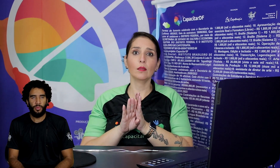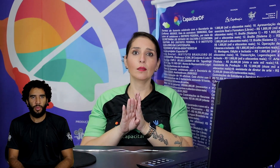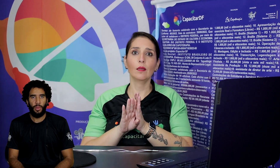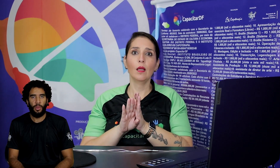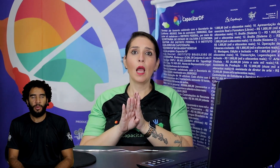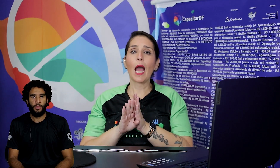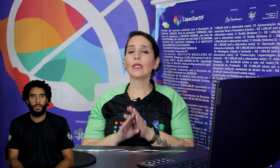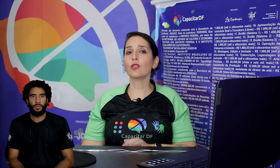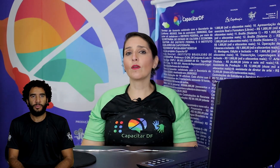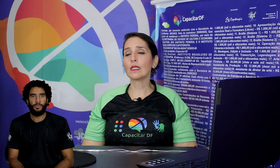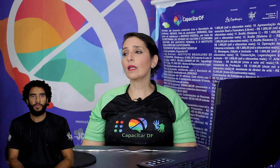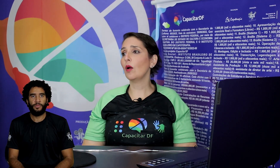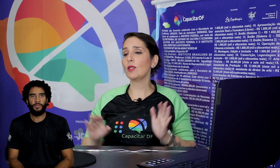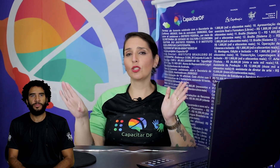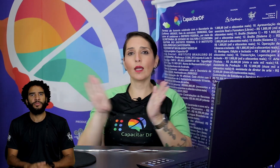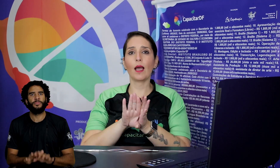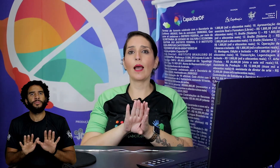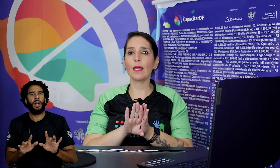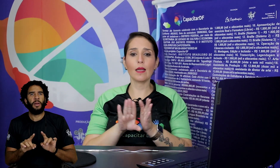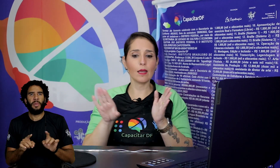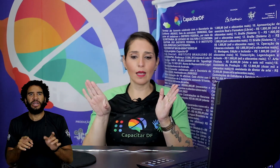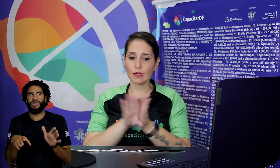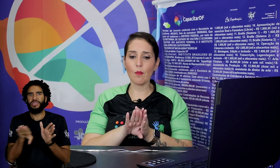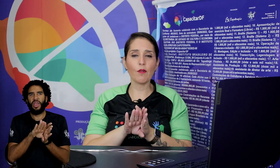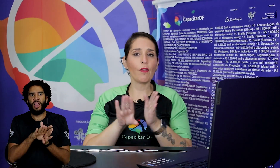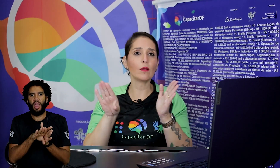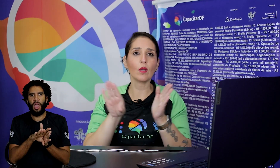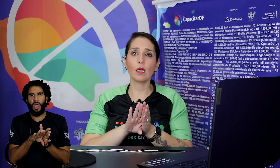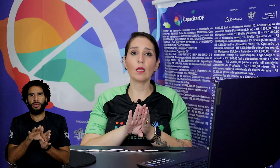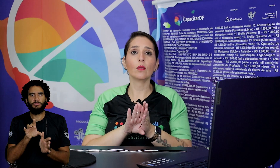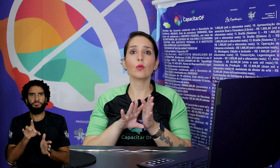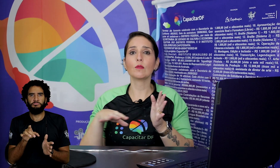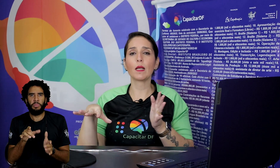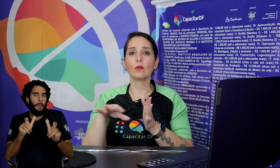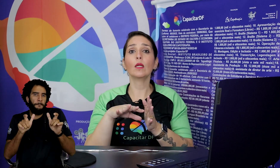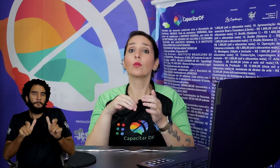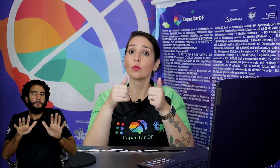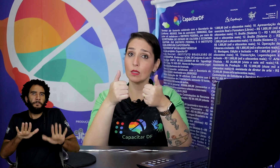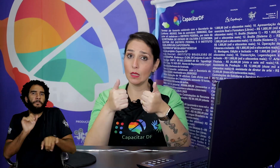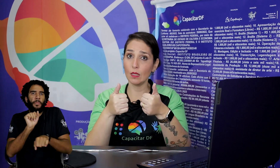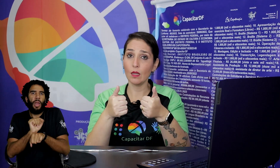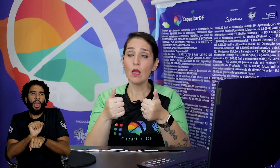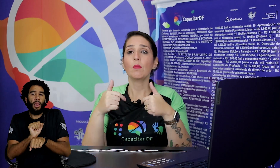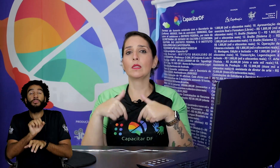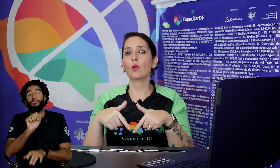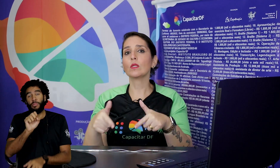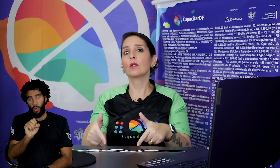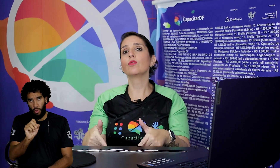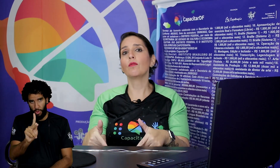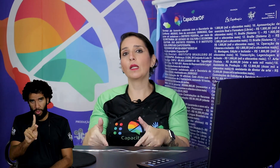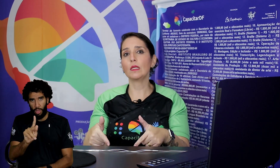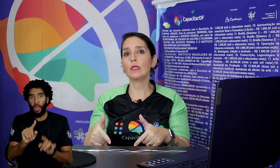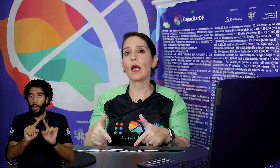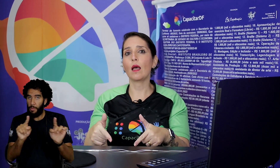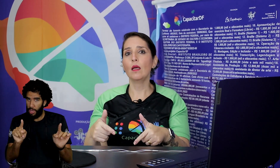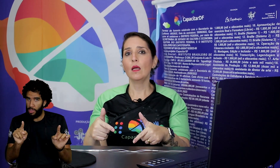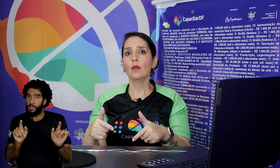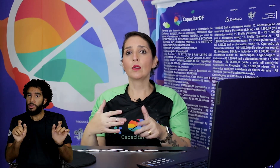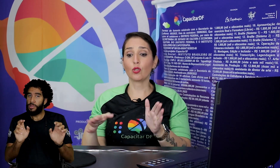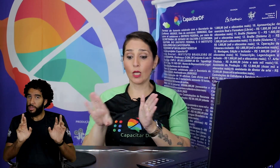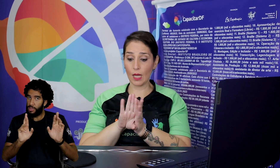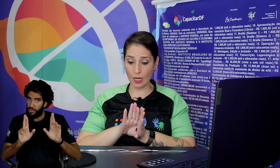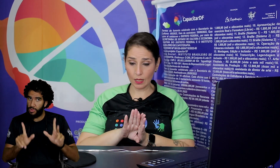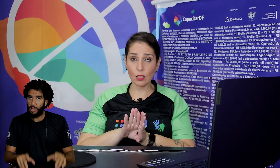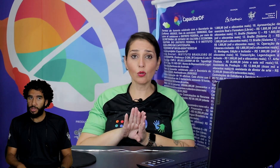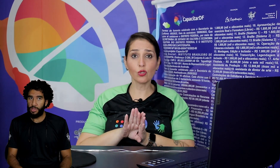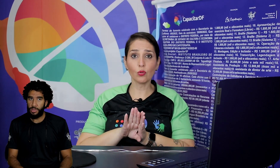também. Aí tem gente que fala assim, não, mas chegar é sempre feito aqui, no espaço neutro. Sim, mas eu consigo diferenciar se